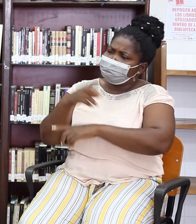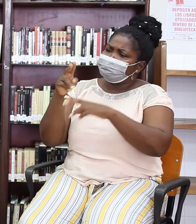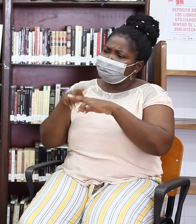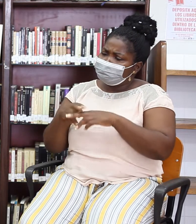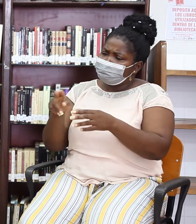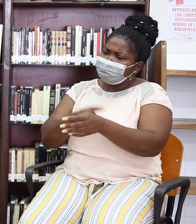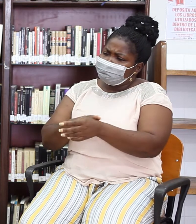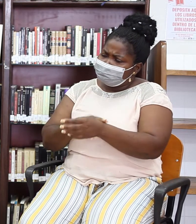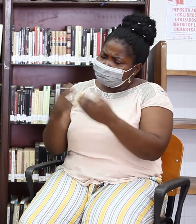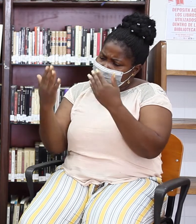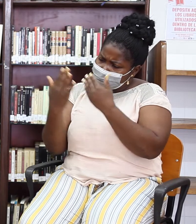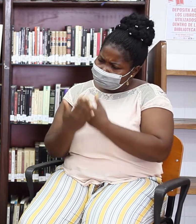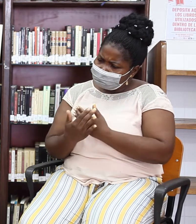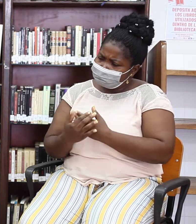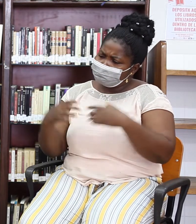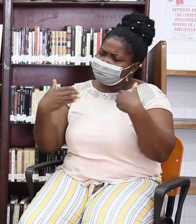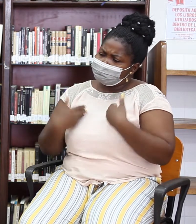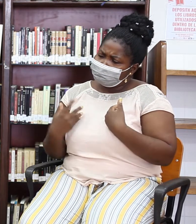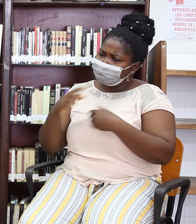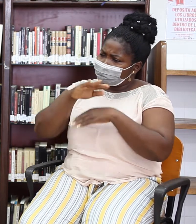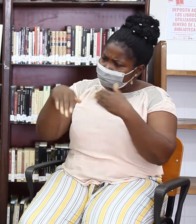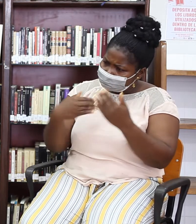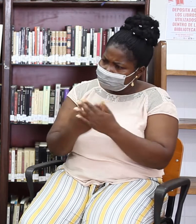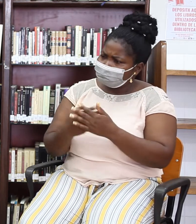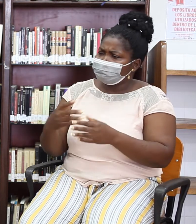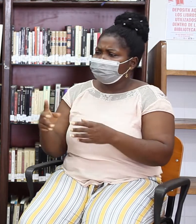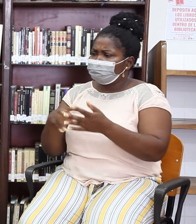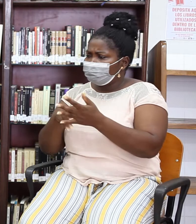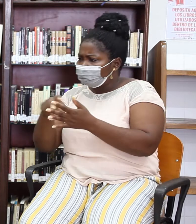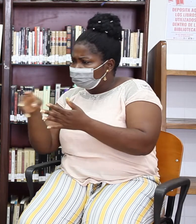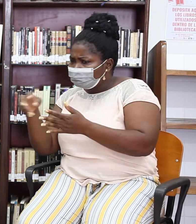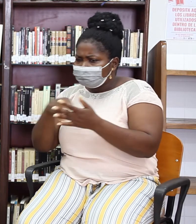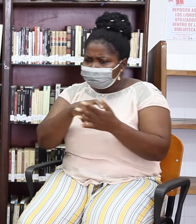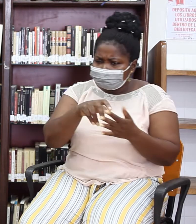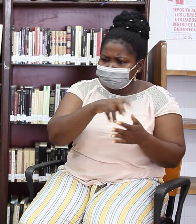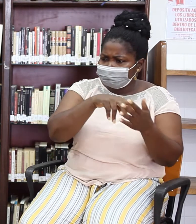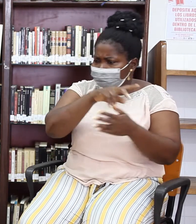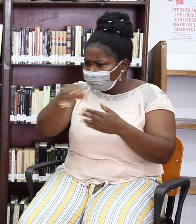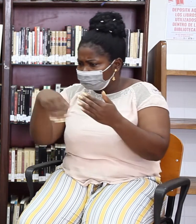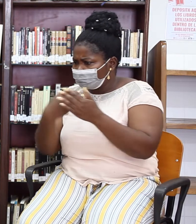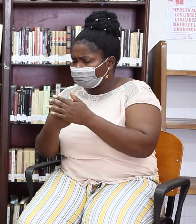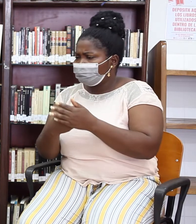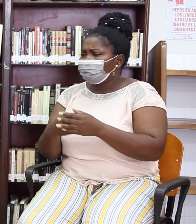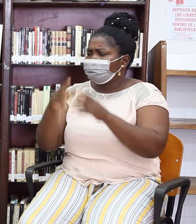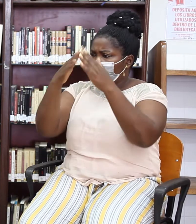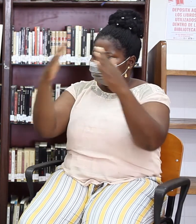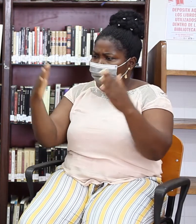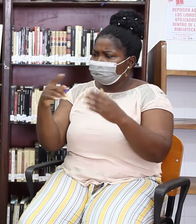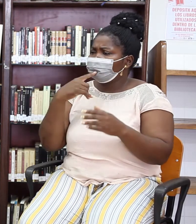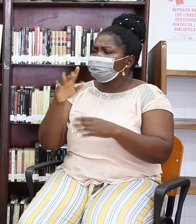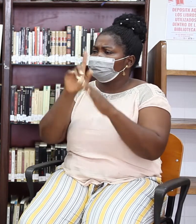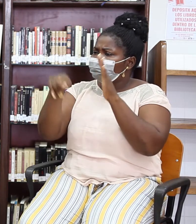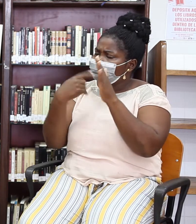negras cavilaciones. Daba vueltas y más vueltas por los aposentos reales. Se quedaba